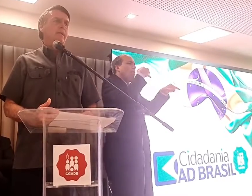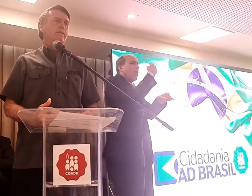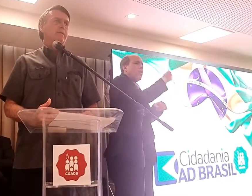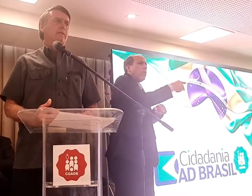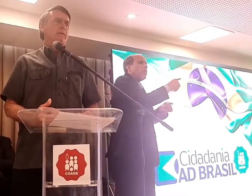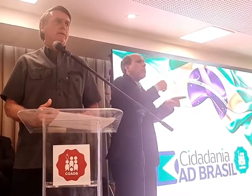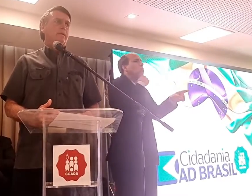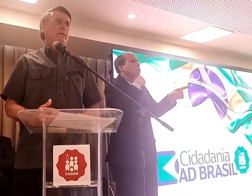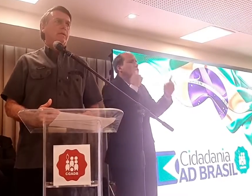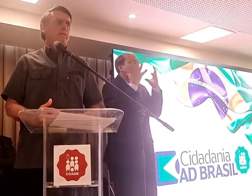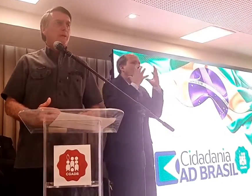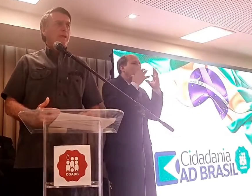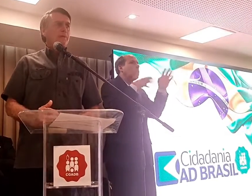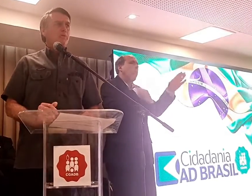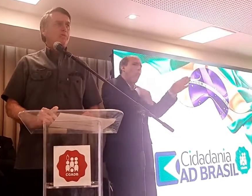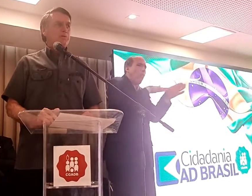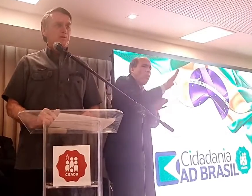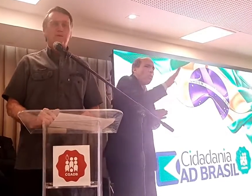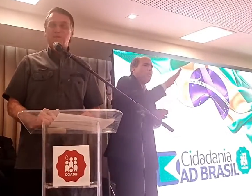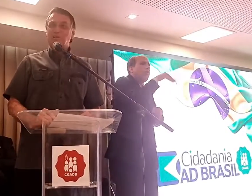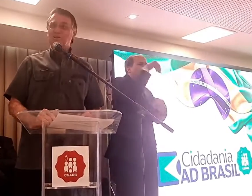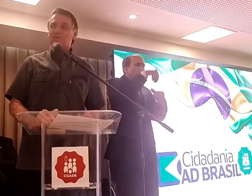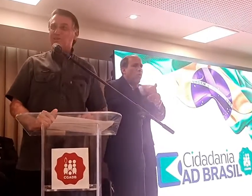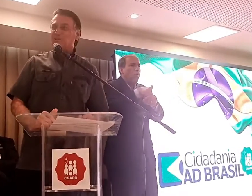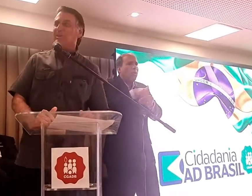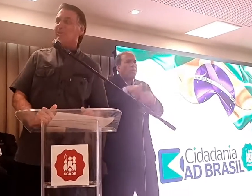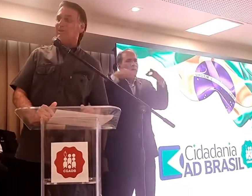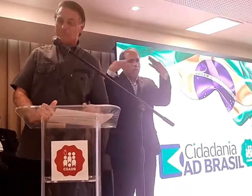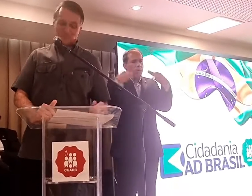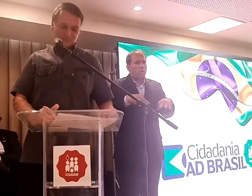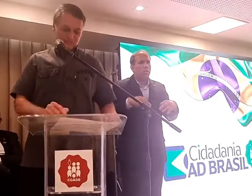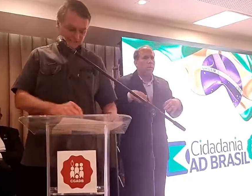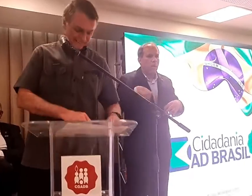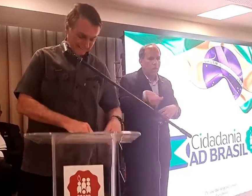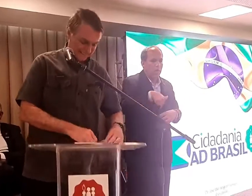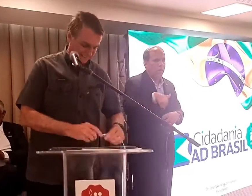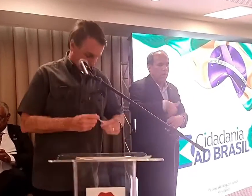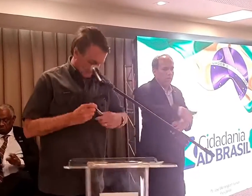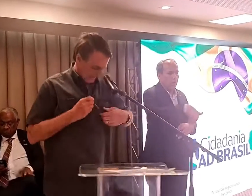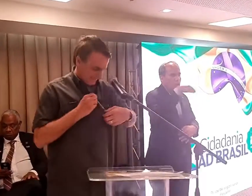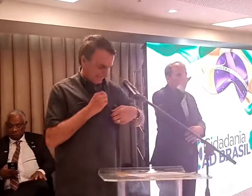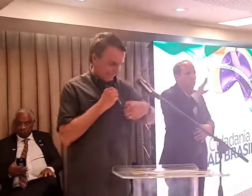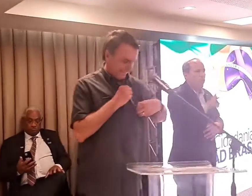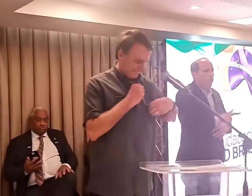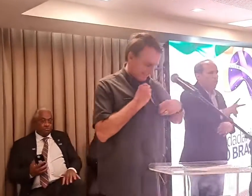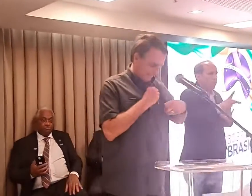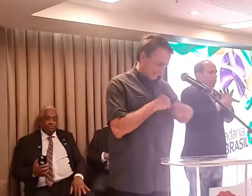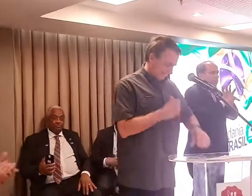certeza que o Brasil continua sendo do Senhor. Muito obrigado. Amém.